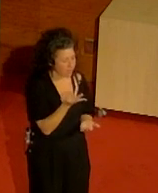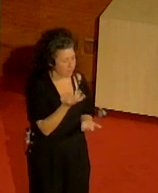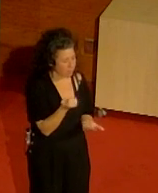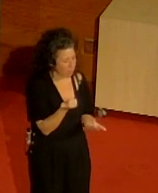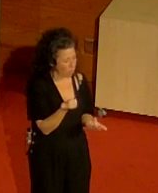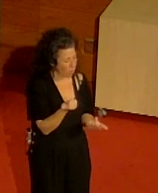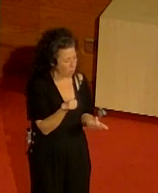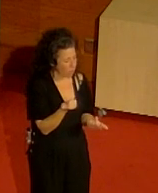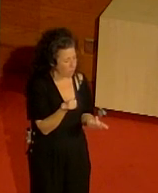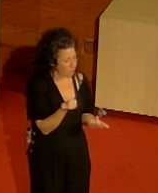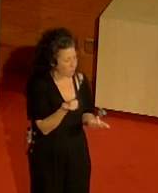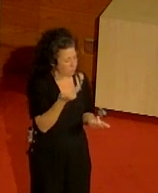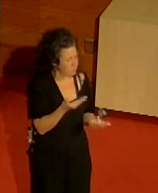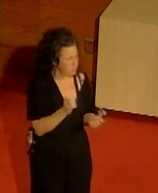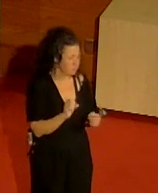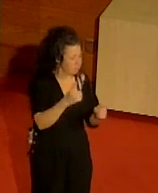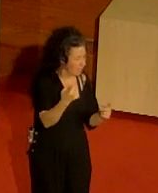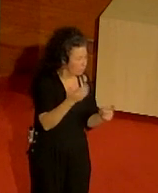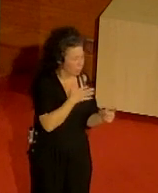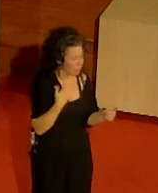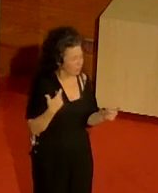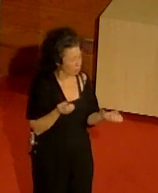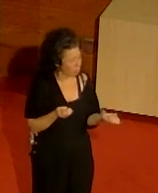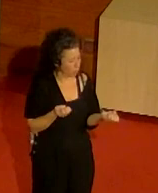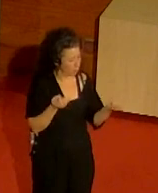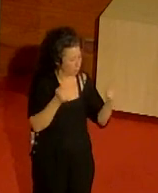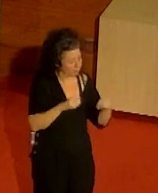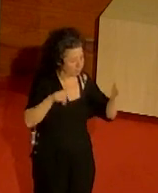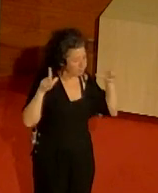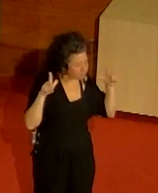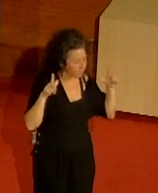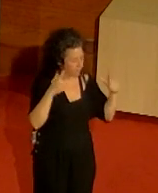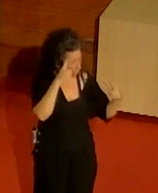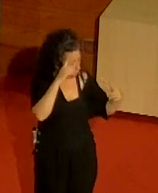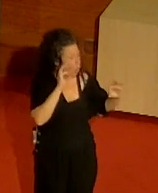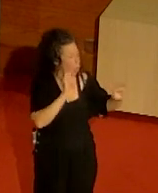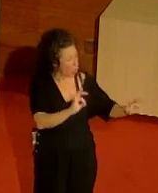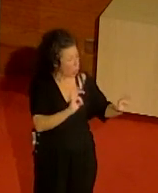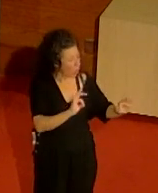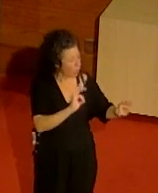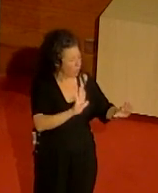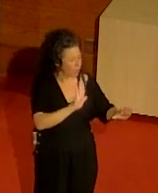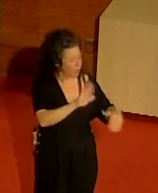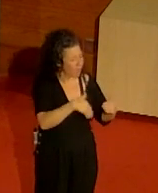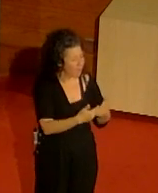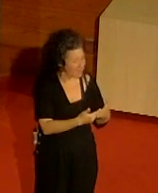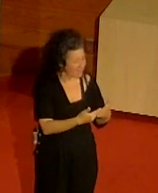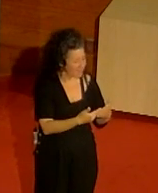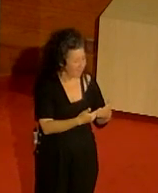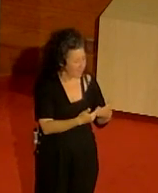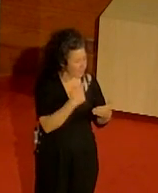en un campo de refugiados, es una cosa que a priori es lógica, pero que hasta que no hablas con la gente no te das cuenta, o hasta que no lo vives en primera